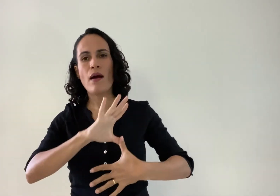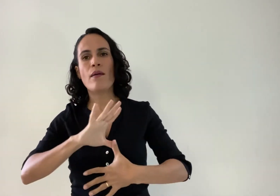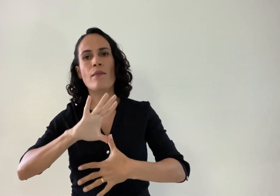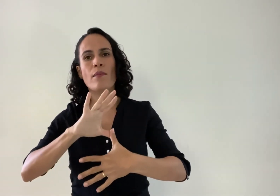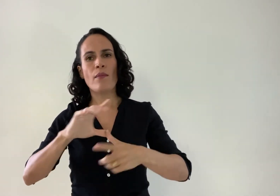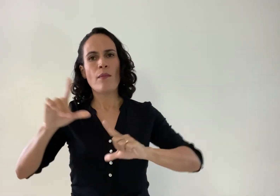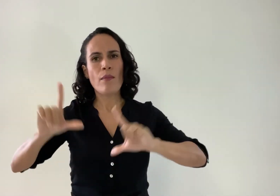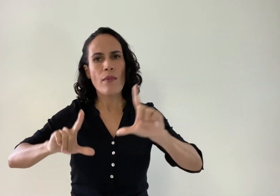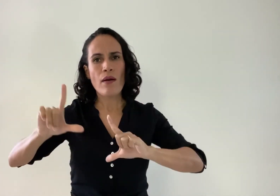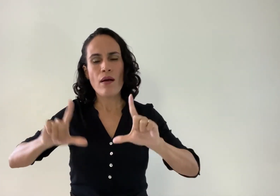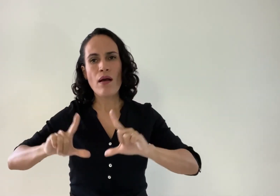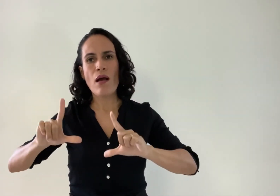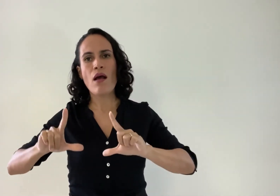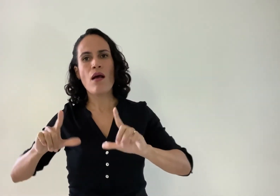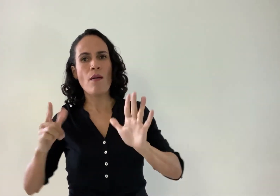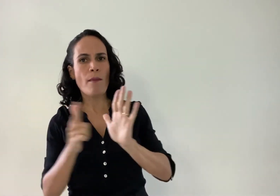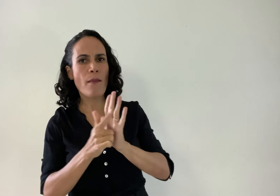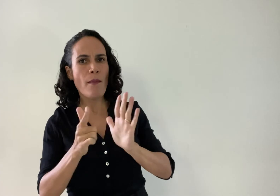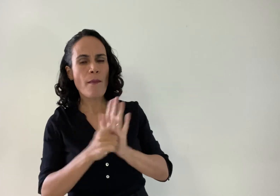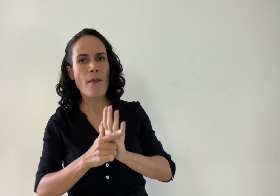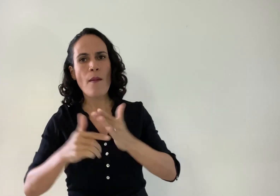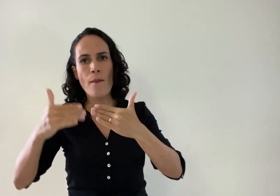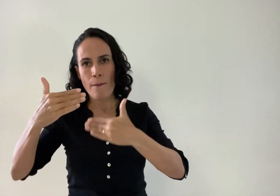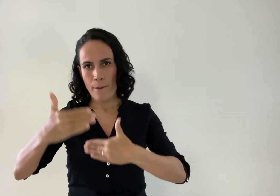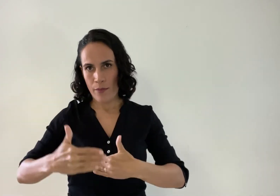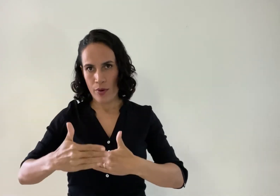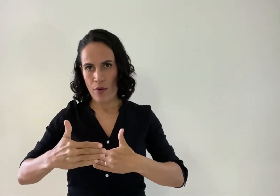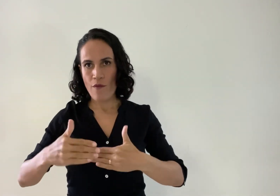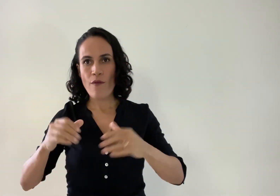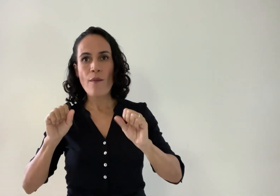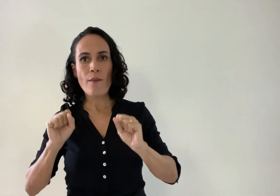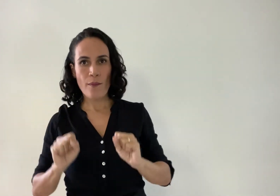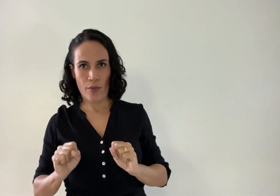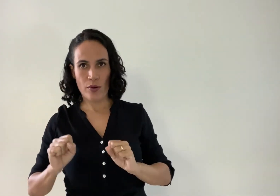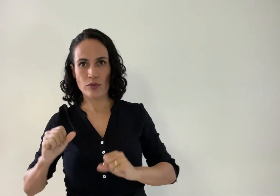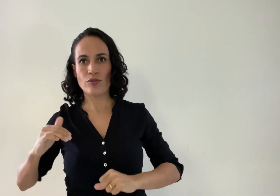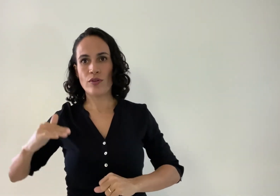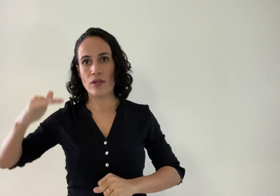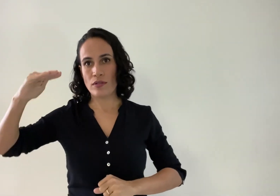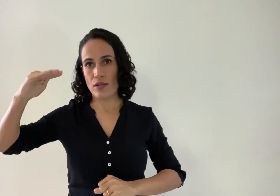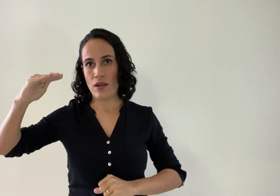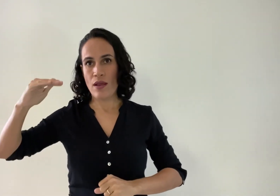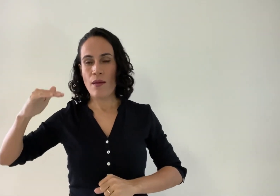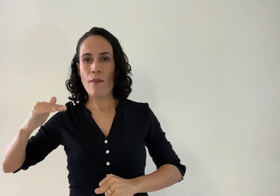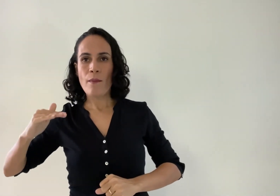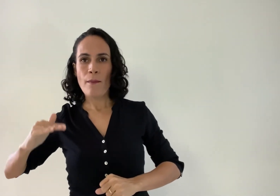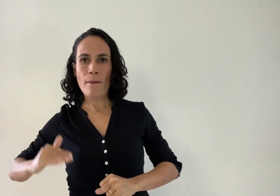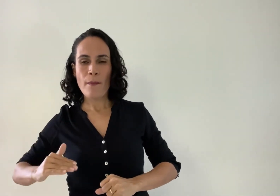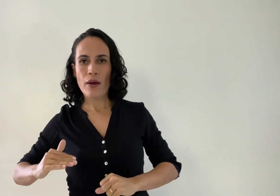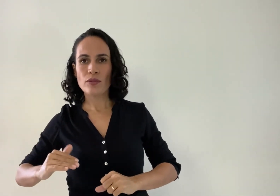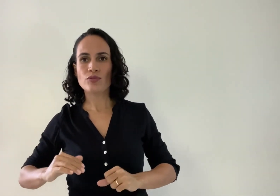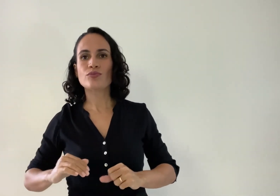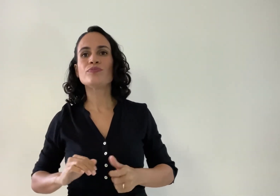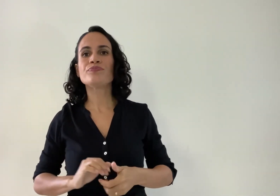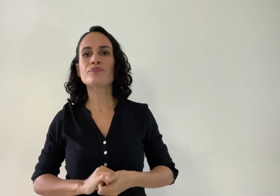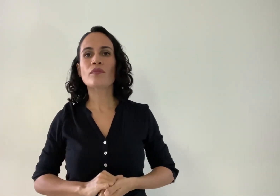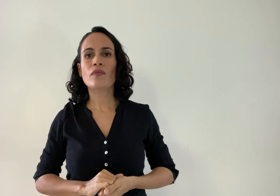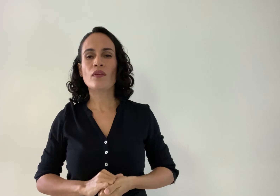numa prova, numa folha, você pode considerar que acima da linha do Equador, norte, boreal ou setentrional.